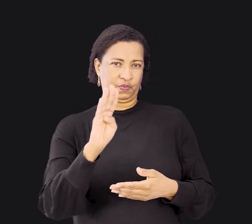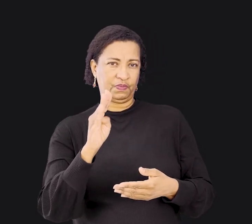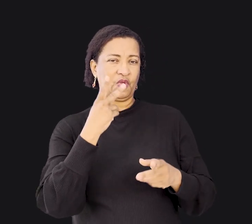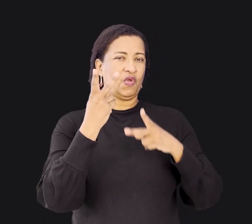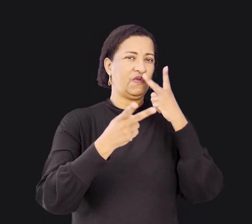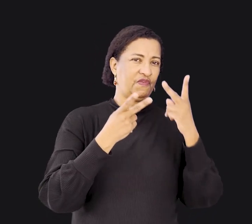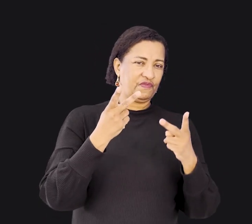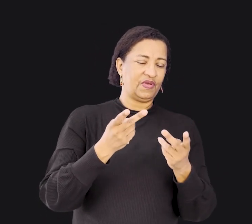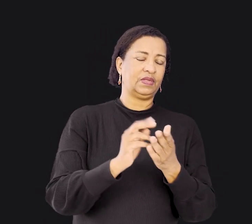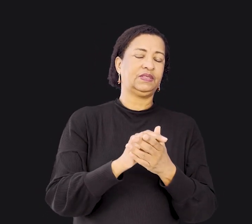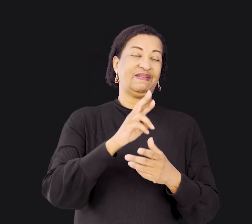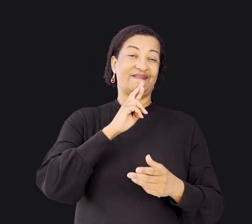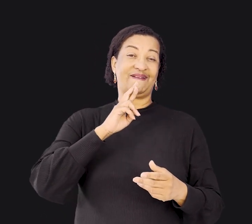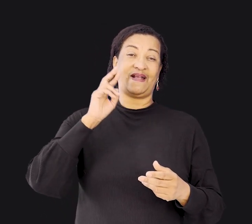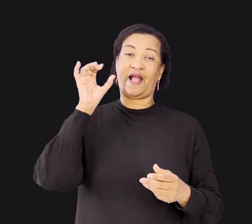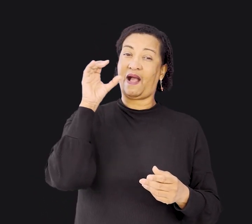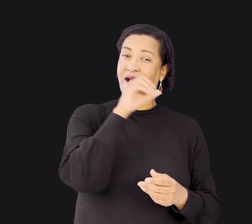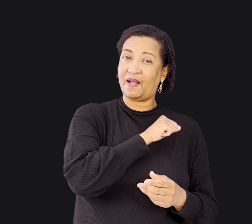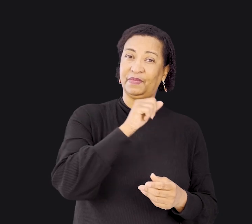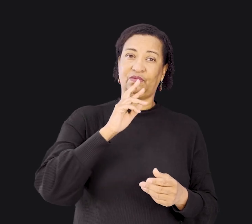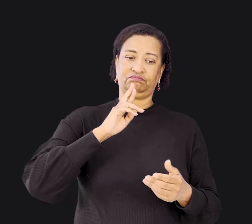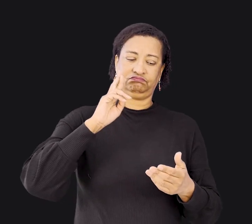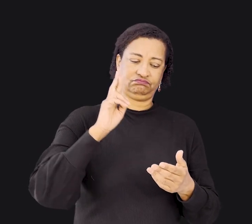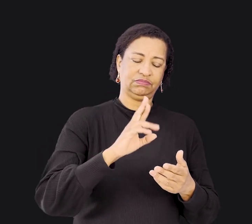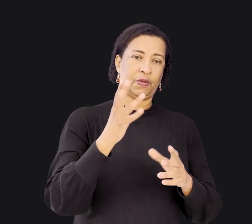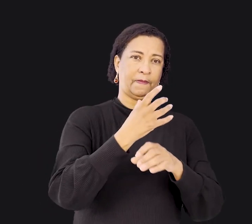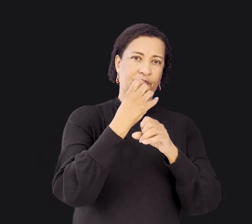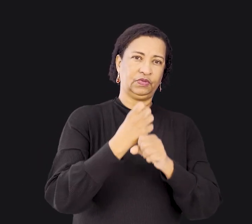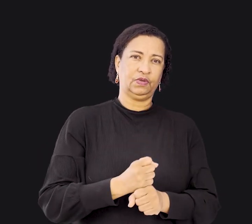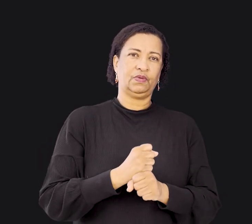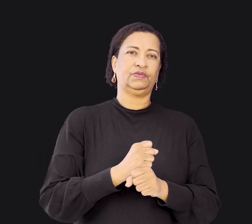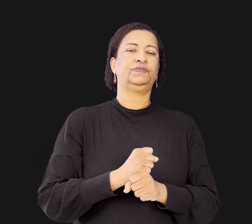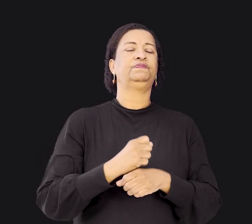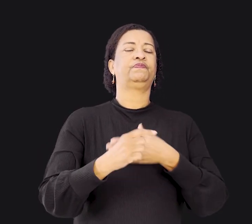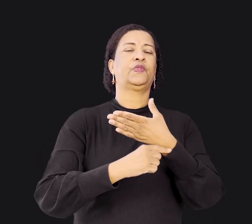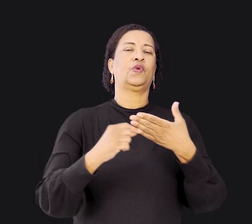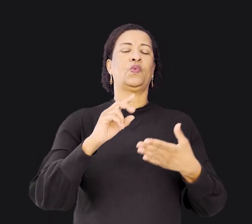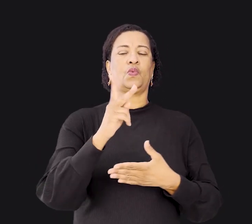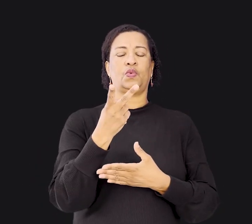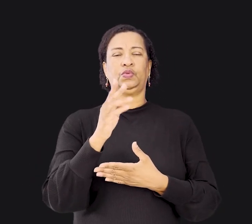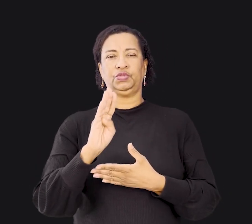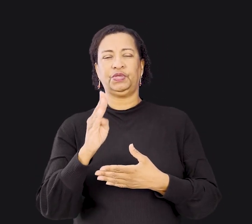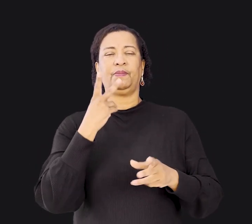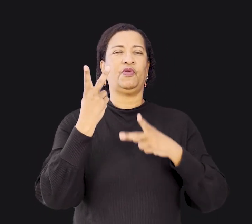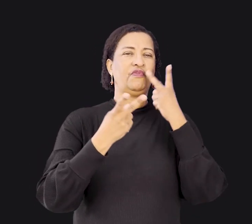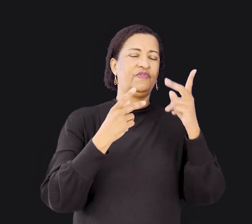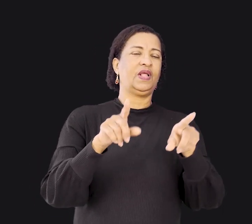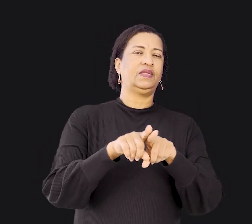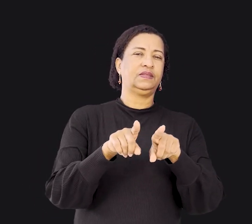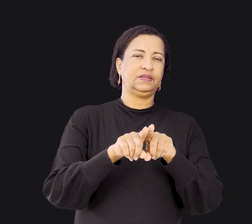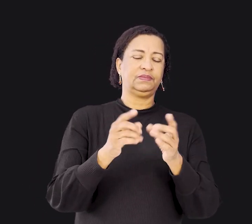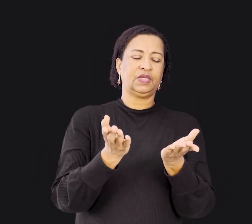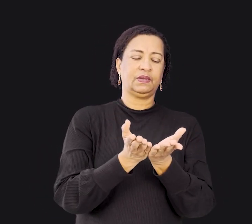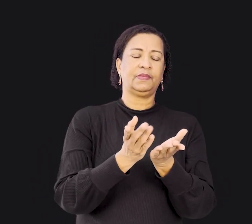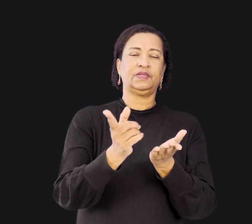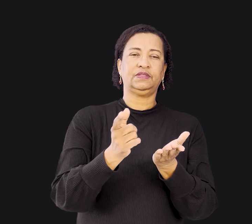palavra rápida é outro significado para viva. O autor de Hebreus também afirma que a palavra de Deus é como uma espada de 2